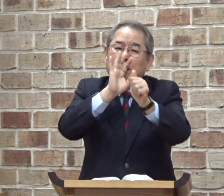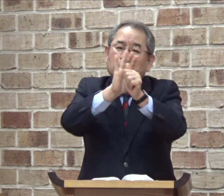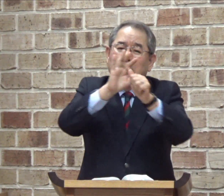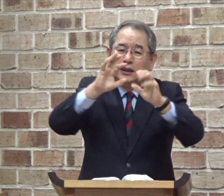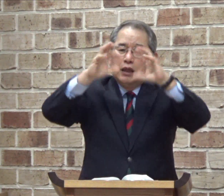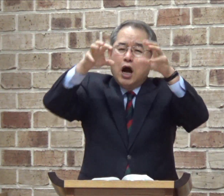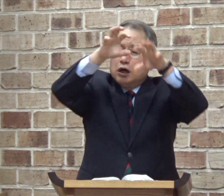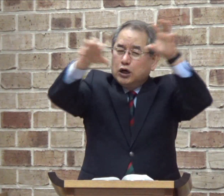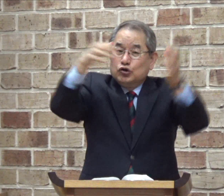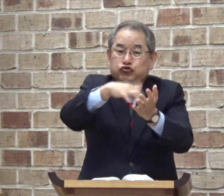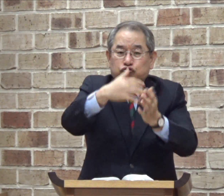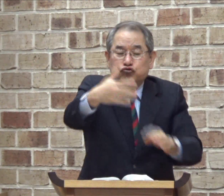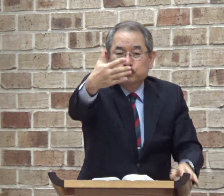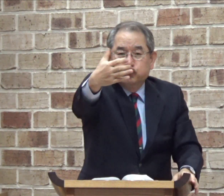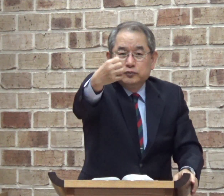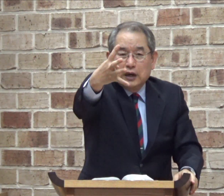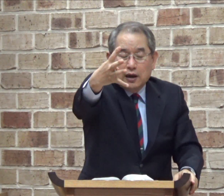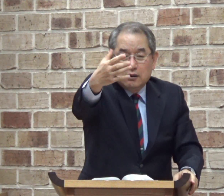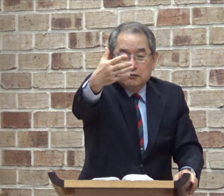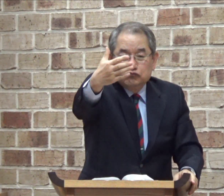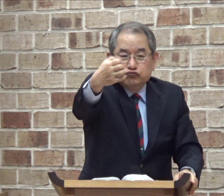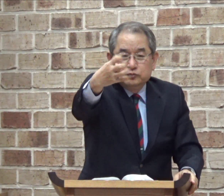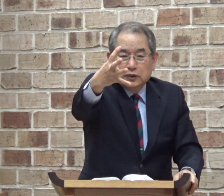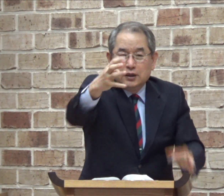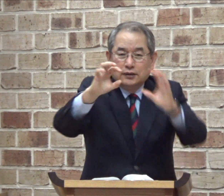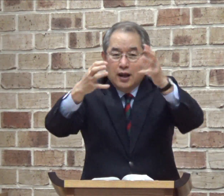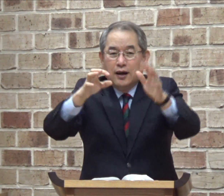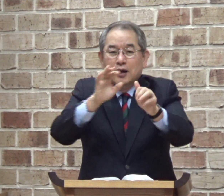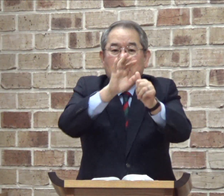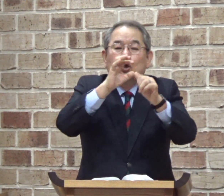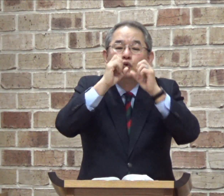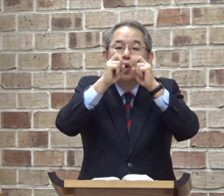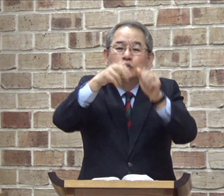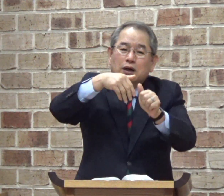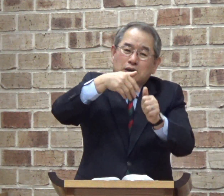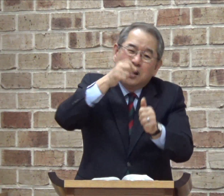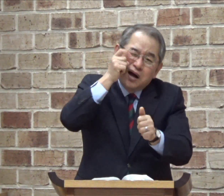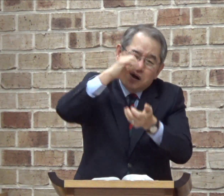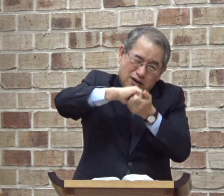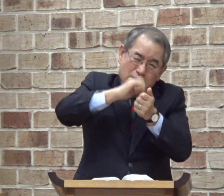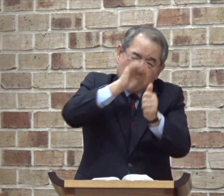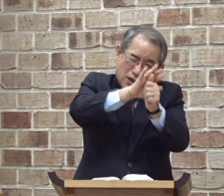교회에 선교사 400명의 선교사를 돕고 어려운 시골교회 미자리 교회들을 돕고